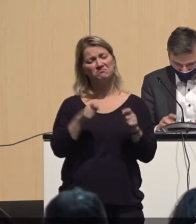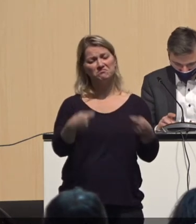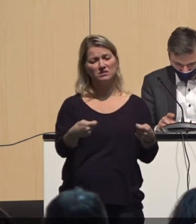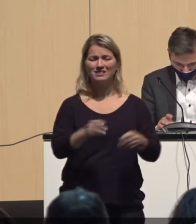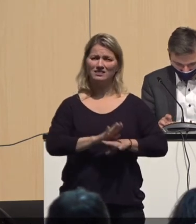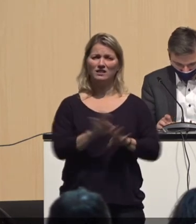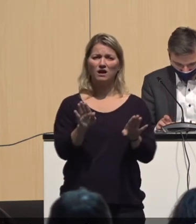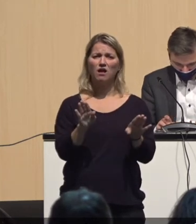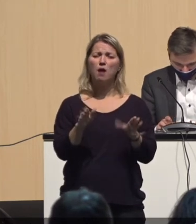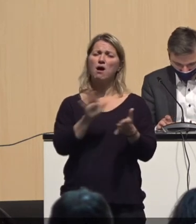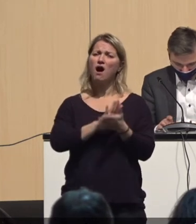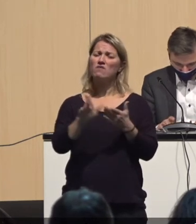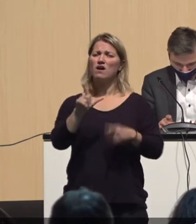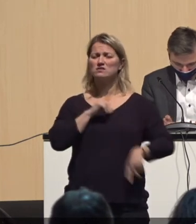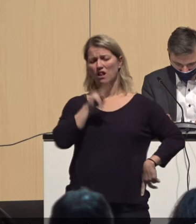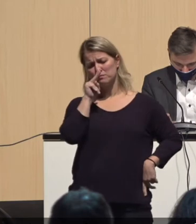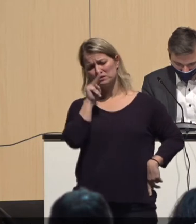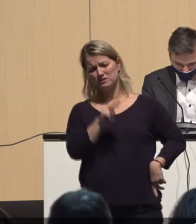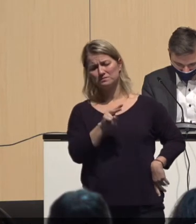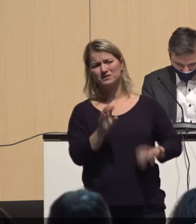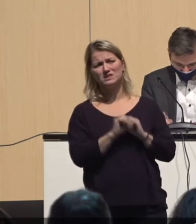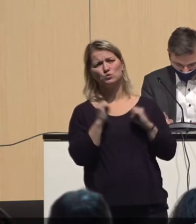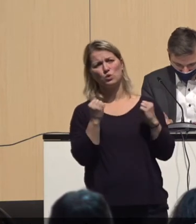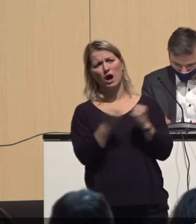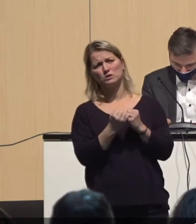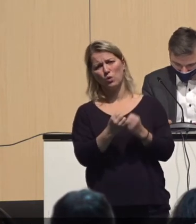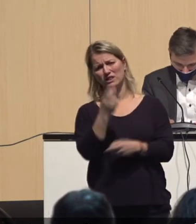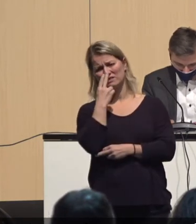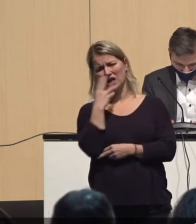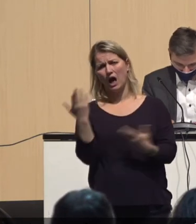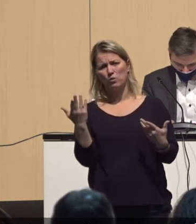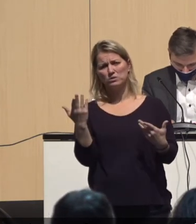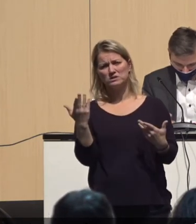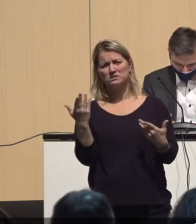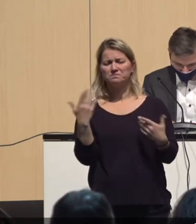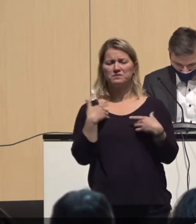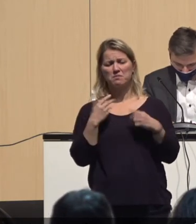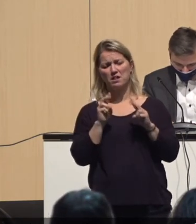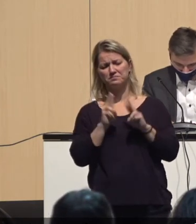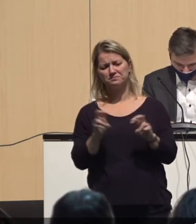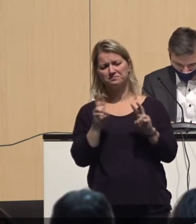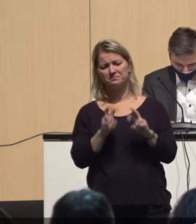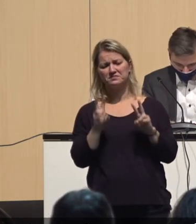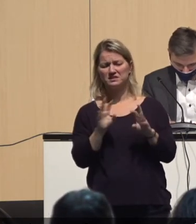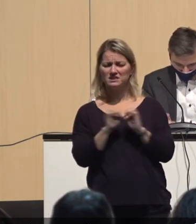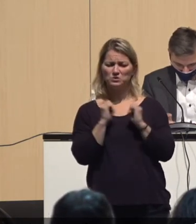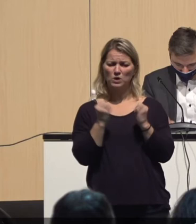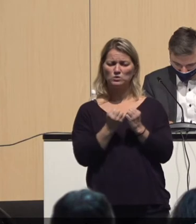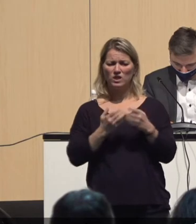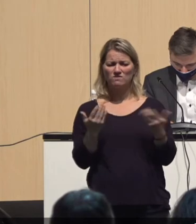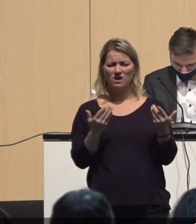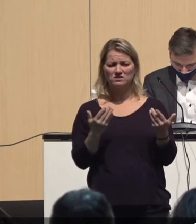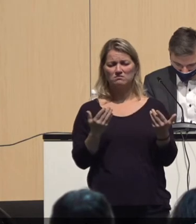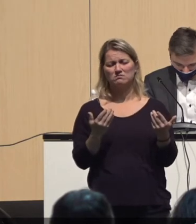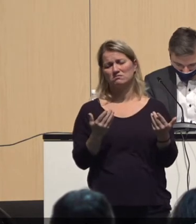einfach mit einem nüchternen Blick auf die Lage analysiert, wie die Situation ist, dann ist mit